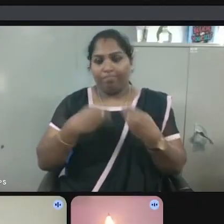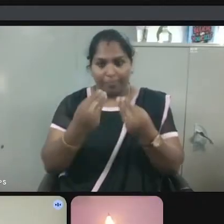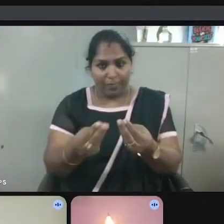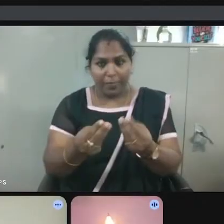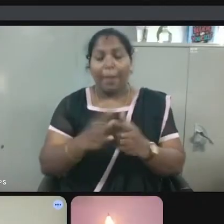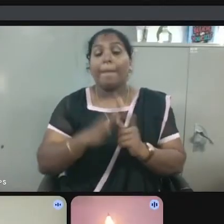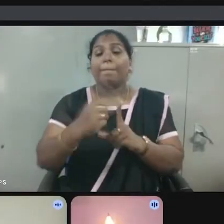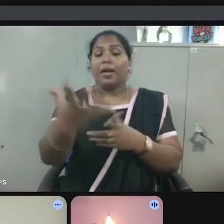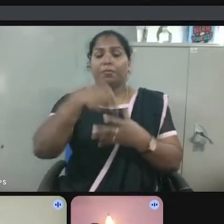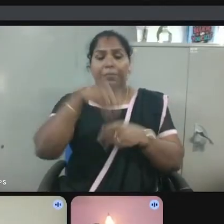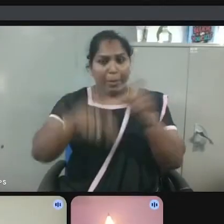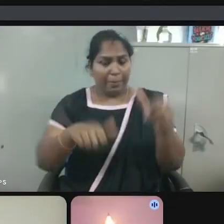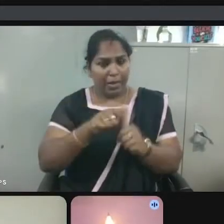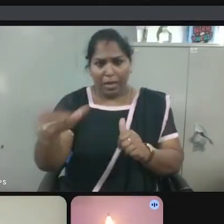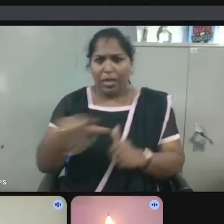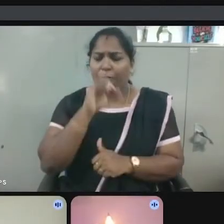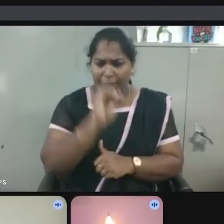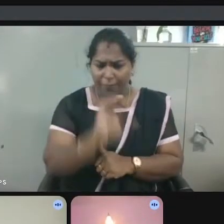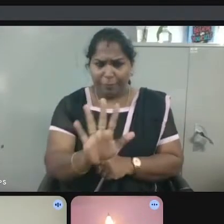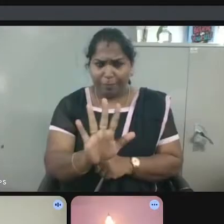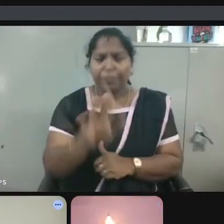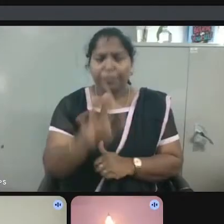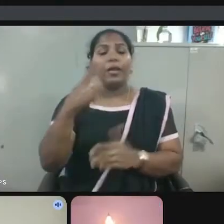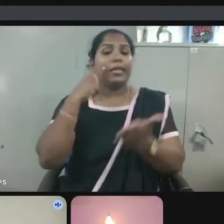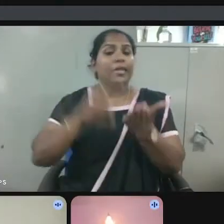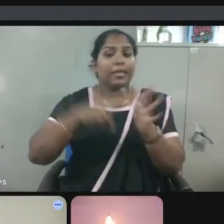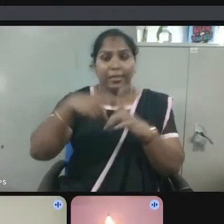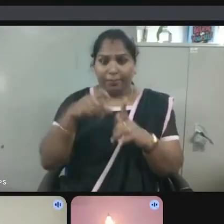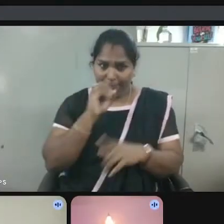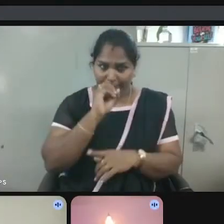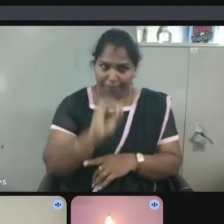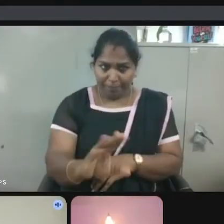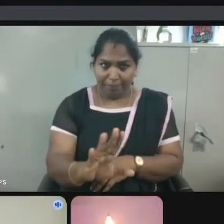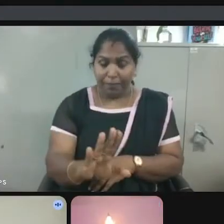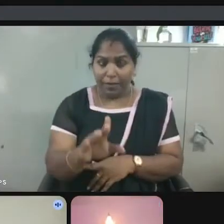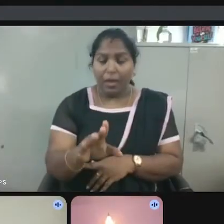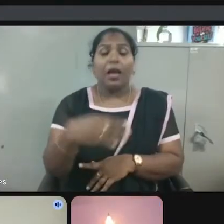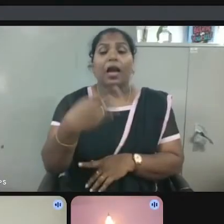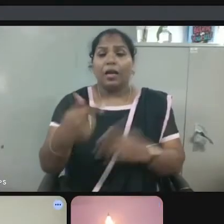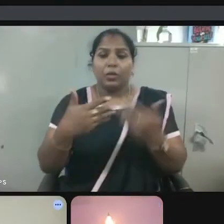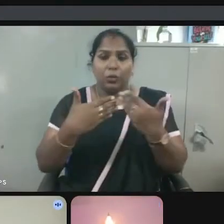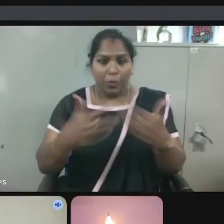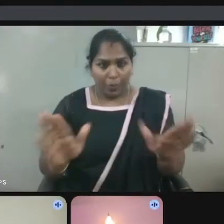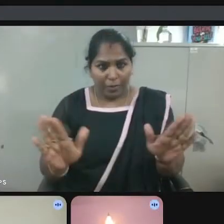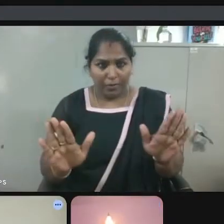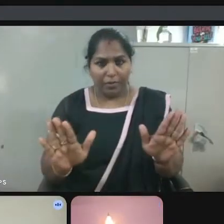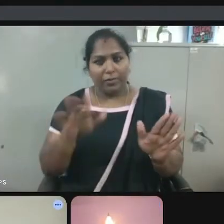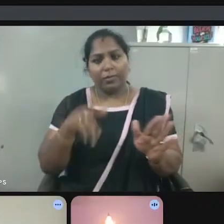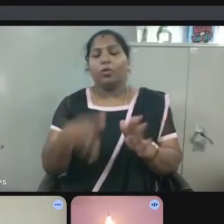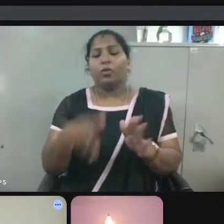പങ്കെടുക്കുന്നവരുടെ ശ്രദ്ധയ്ക്ക് ഒരു ലിങ്ക് ഷെയർ ചെയ്യുന്നതാണ്. അത് ഓപ്പൺ ചെയ്ത് ചോദ്യാവലി